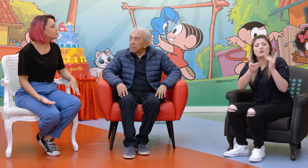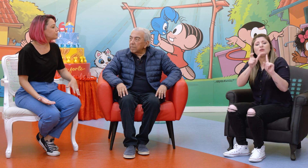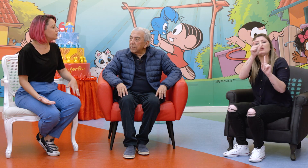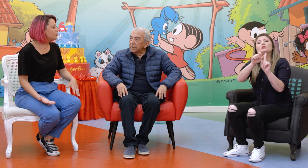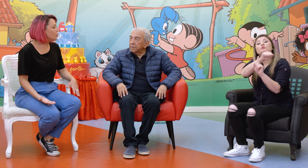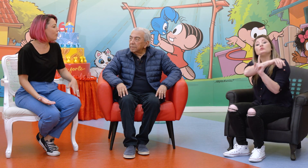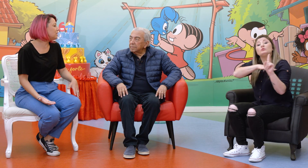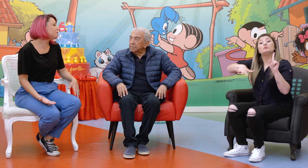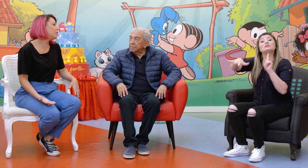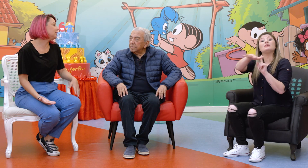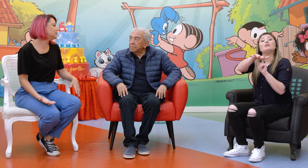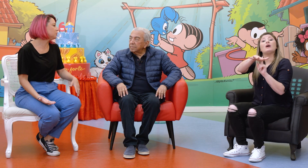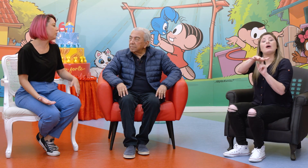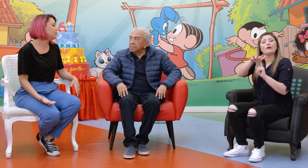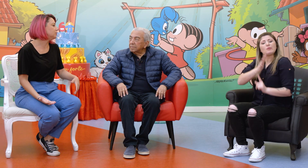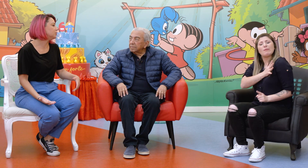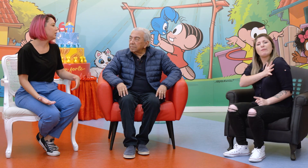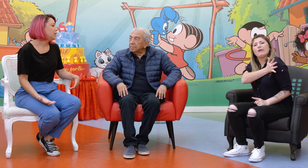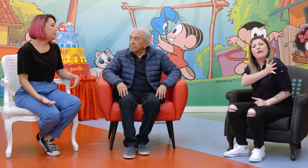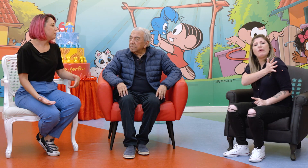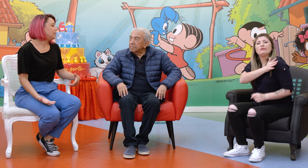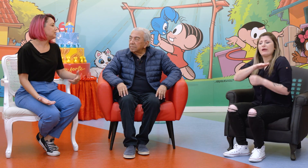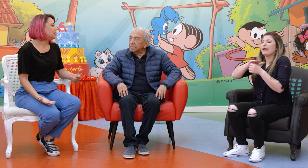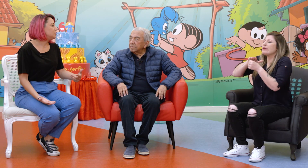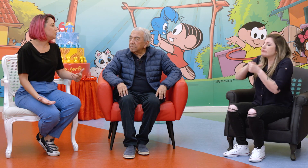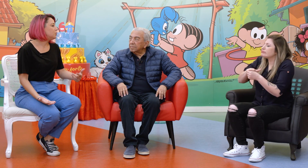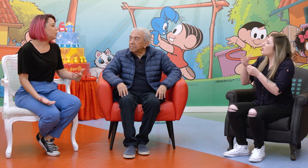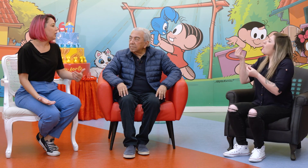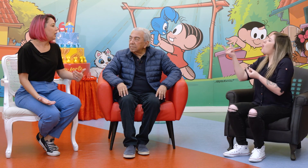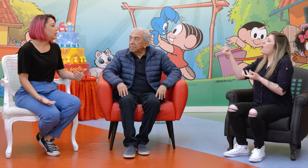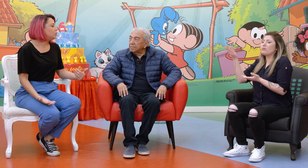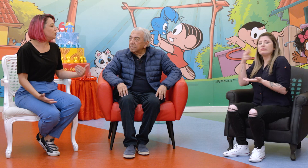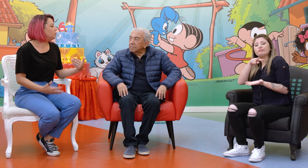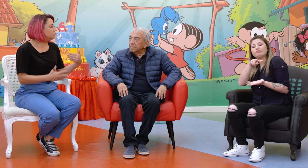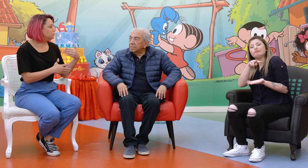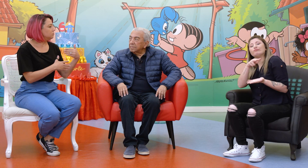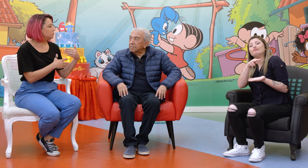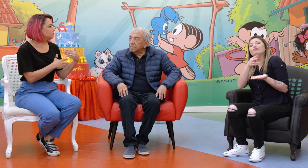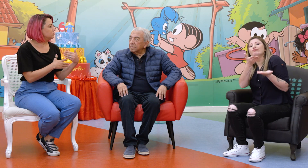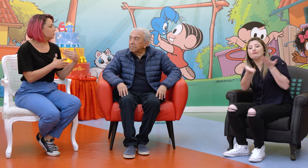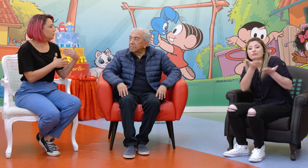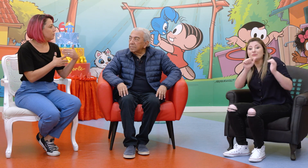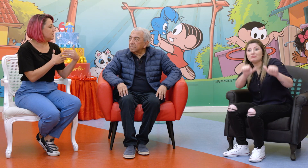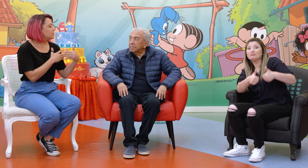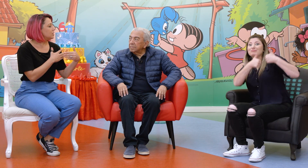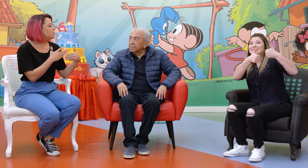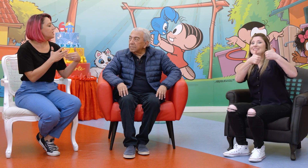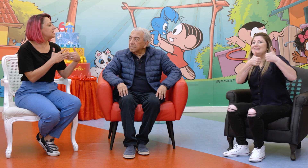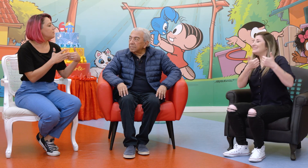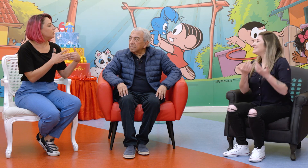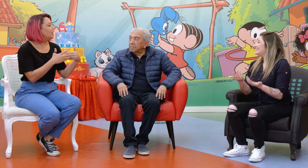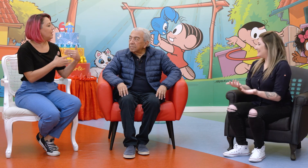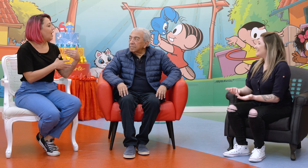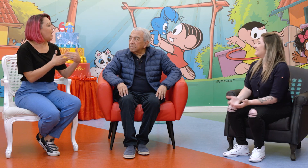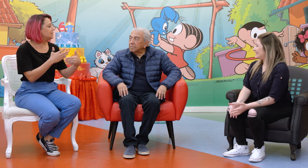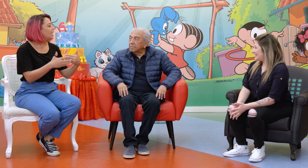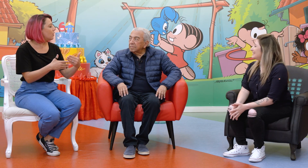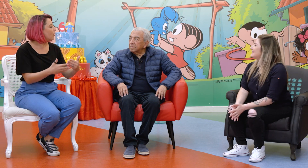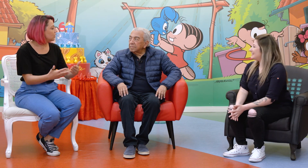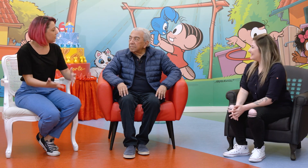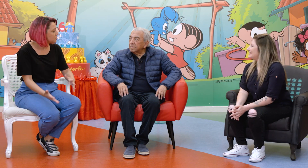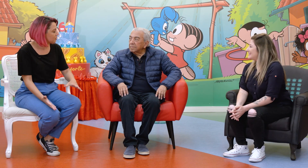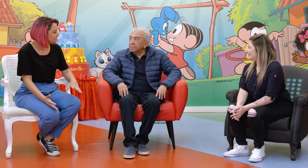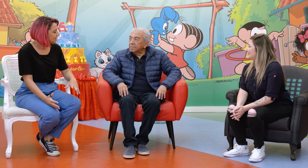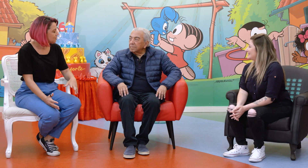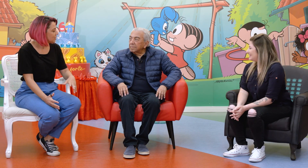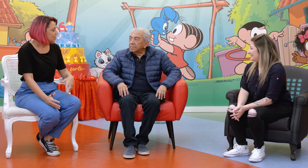saber como é que foi isso, Maurício? Pensando em tudo, pensando desde o princípio, né? Até